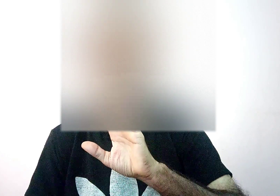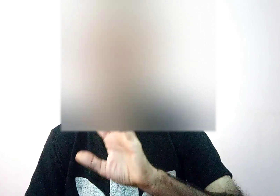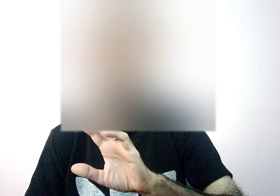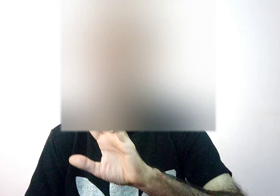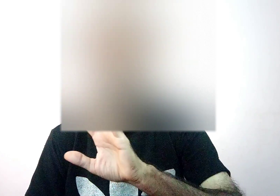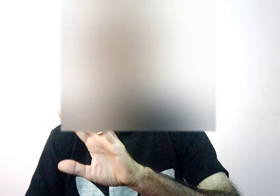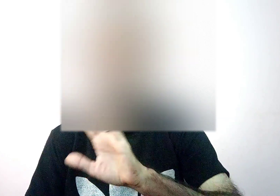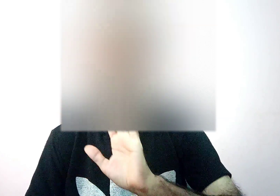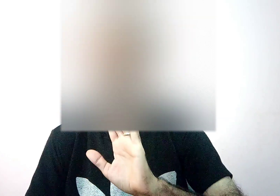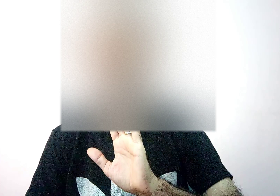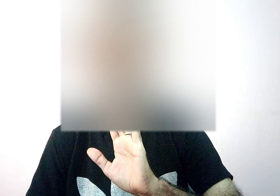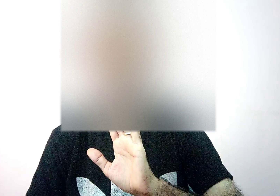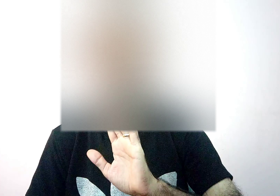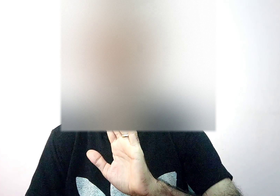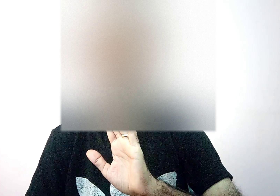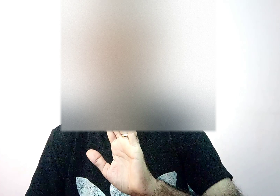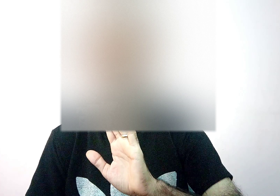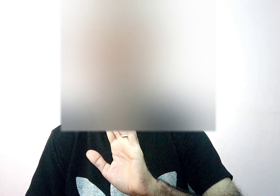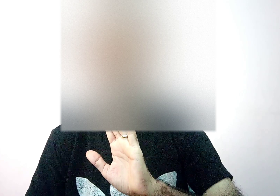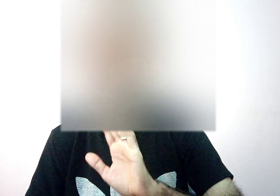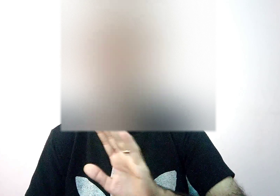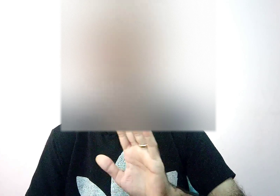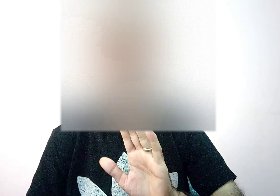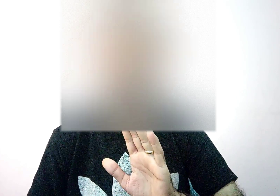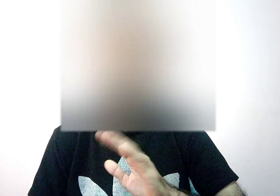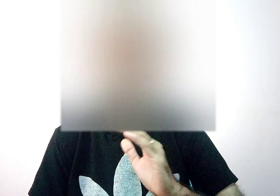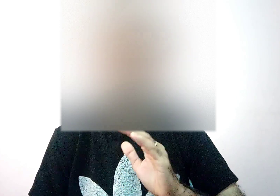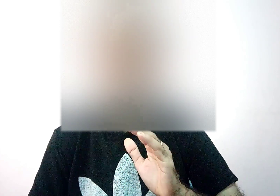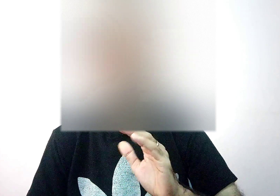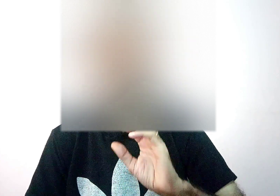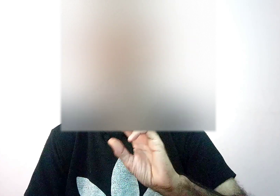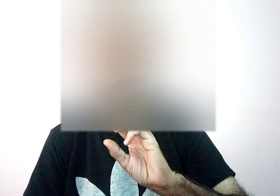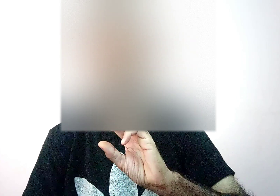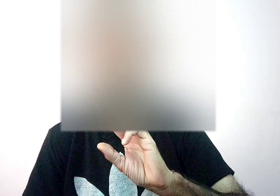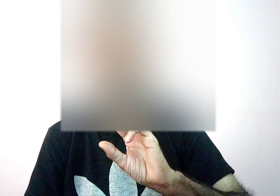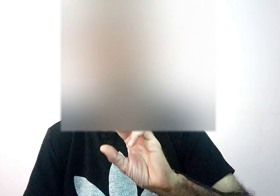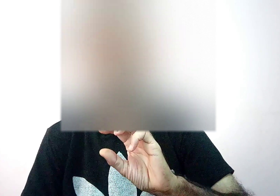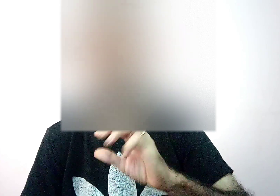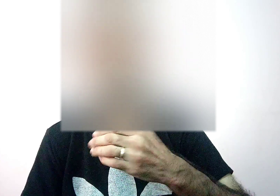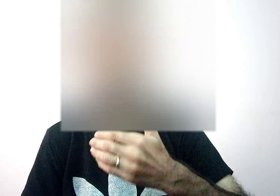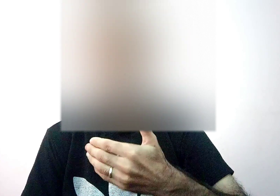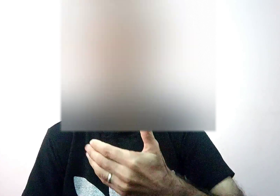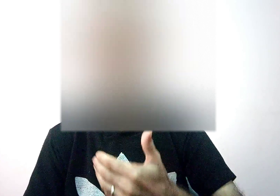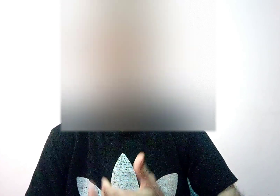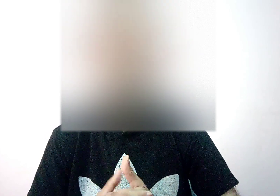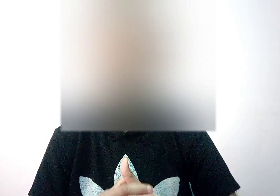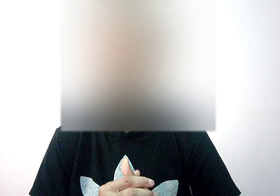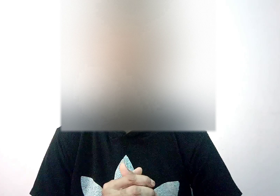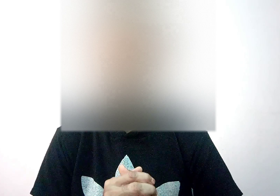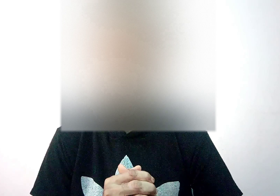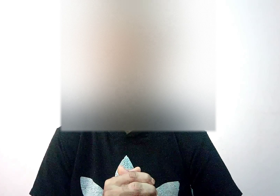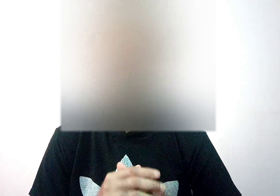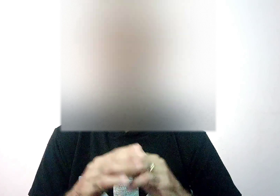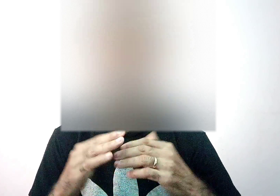والتنميه الخاصه بيها. على فكره كل مره او كل مؤتمر الرئيس عبد الفتاح السيسي بيقول هذا الكلام، احنا مش